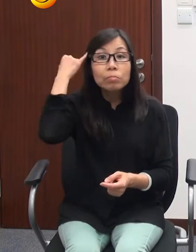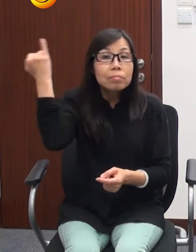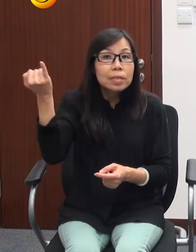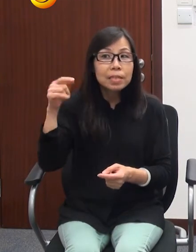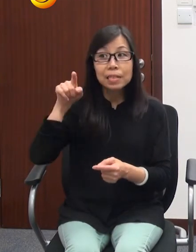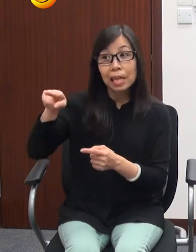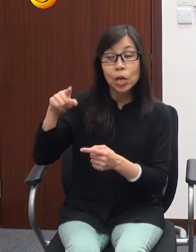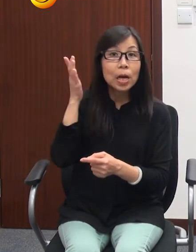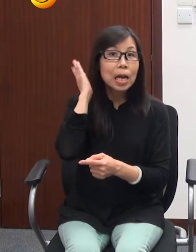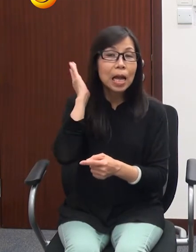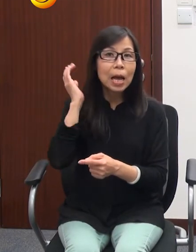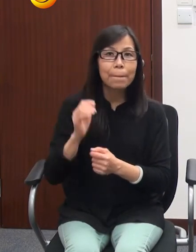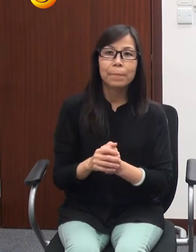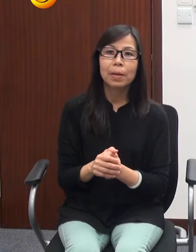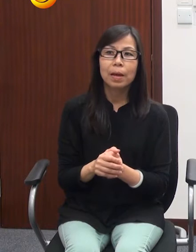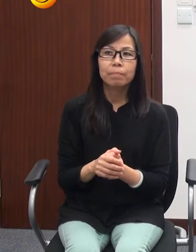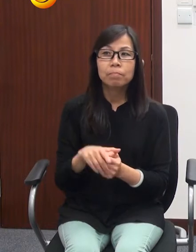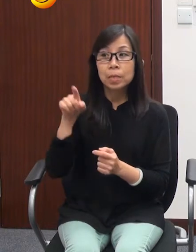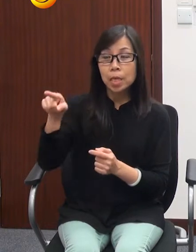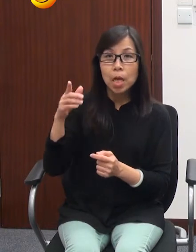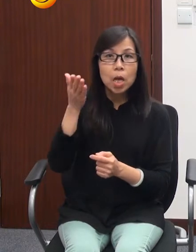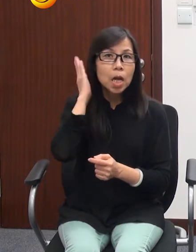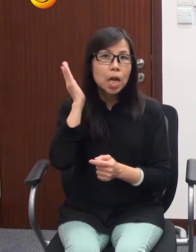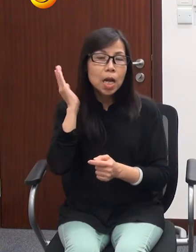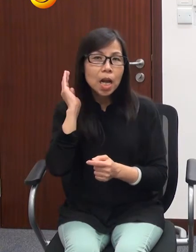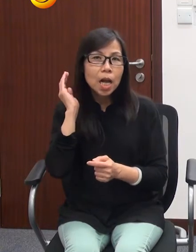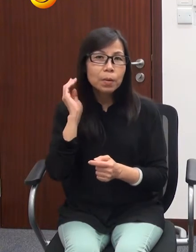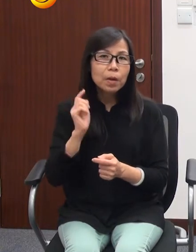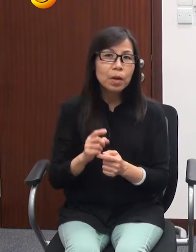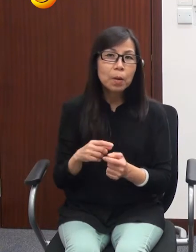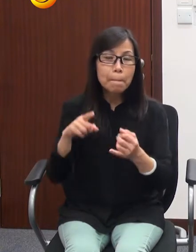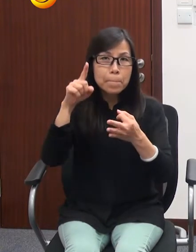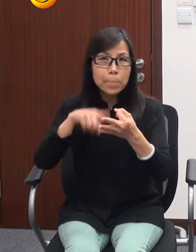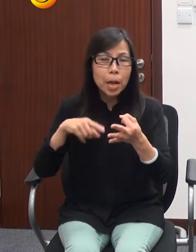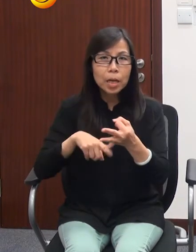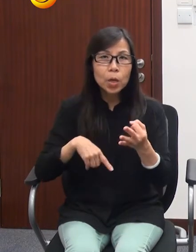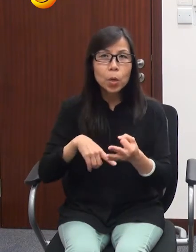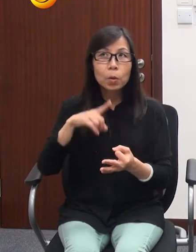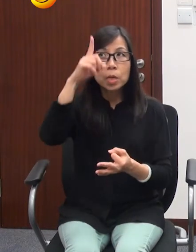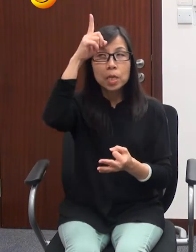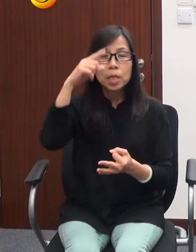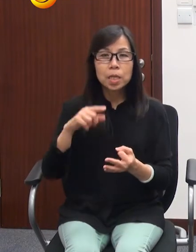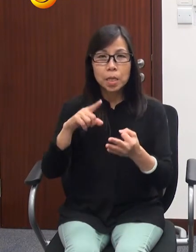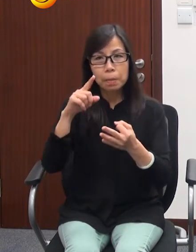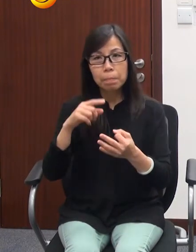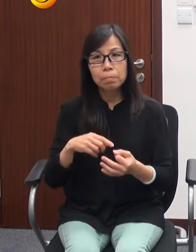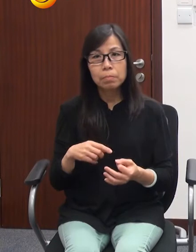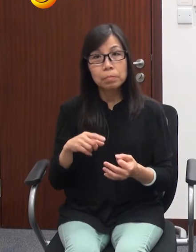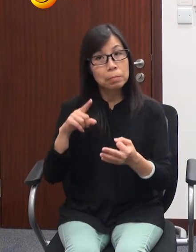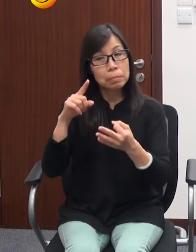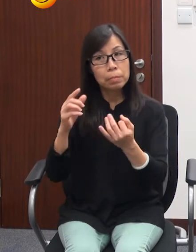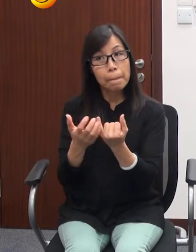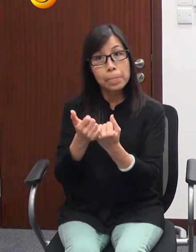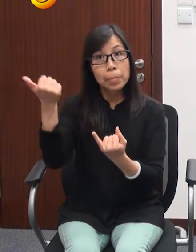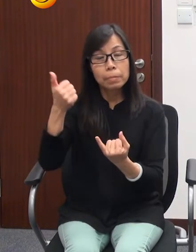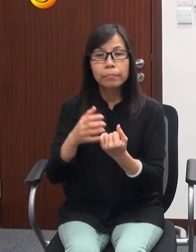歡這個批判思考的人都可能有本名李天明思考藝術、當然可能李天明不知道突然間怎